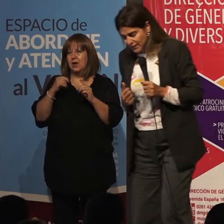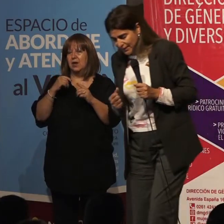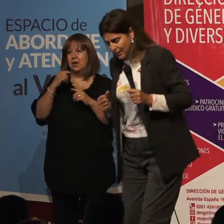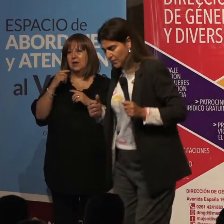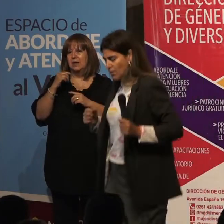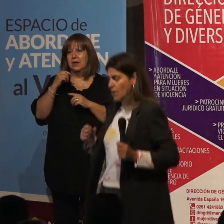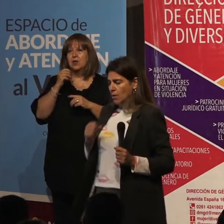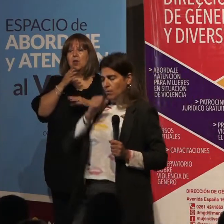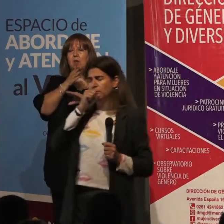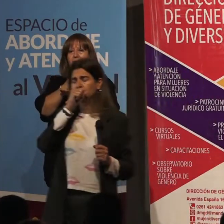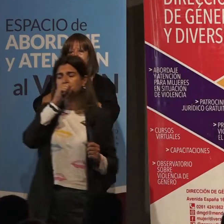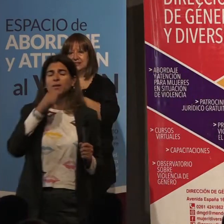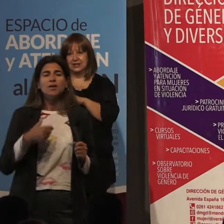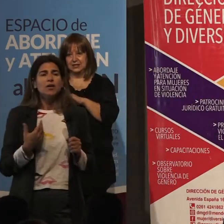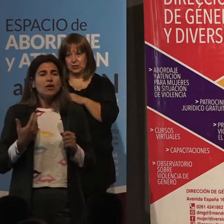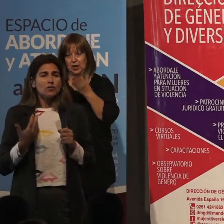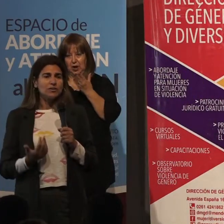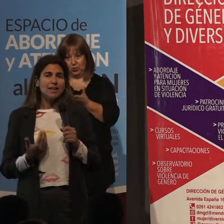la justicia,